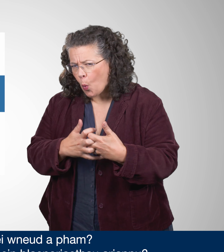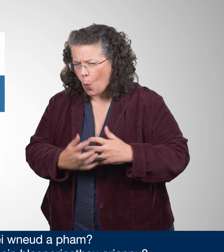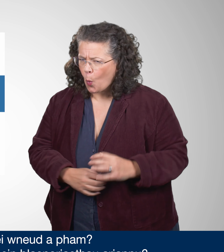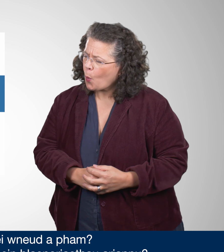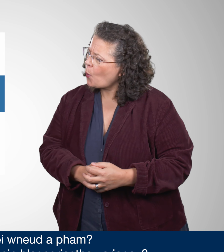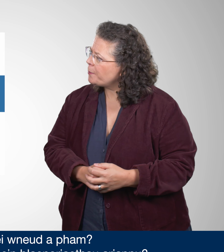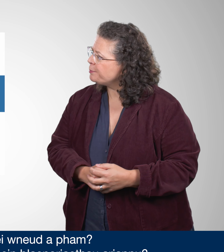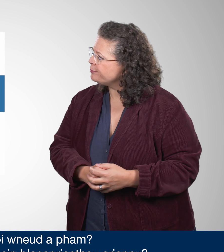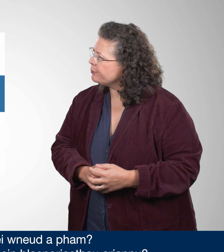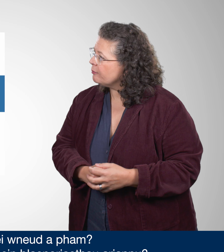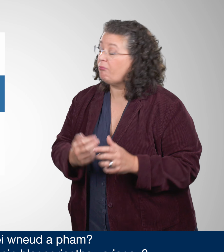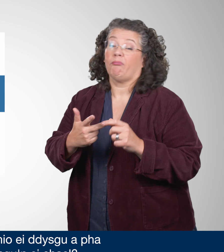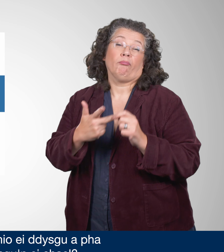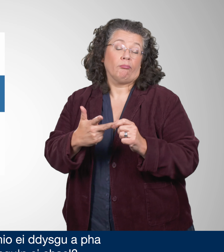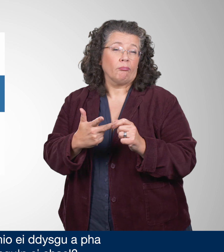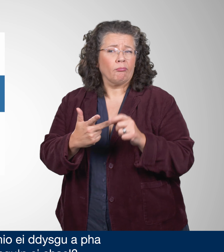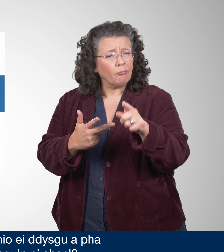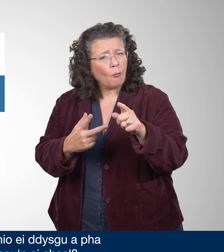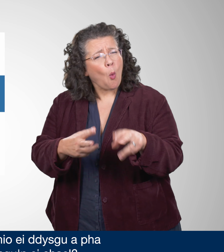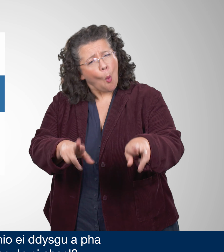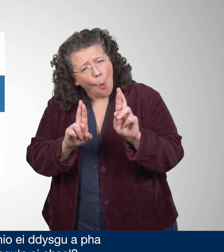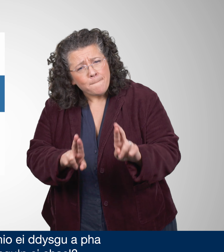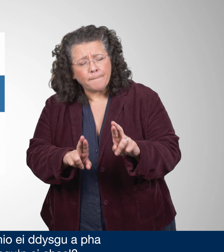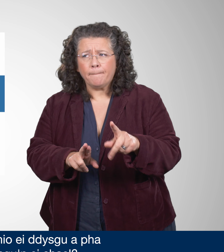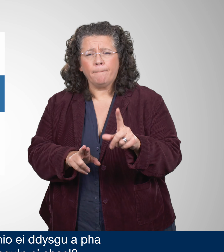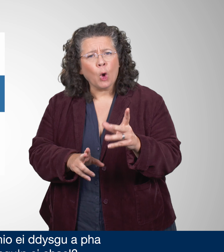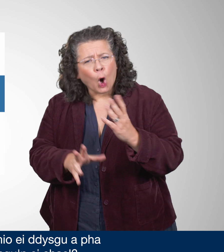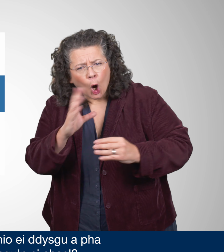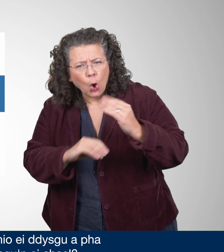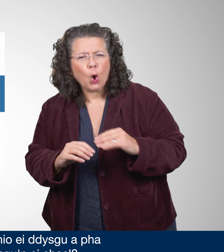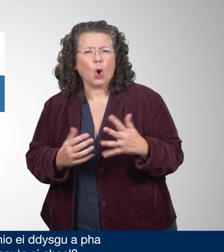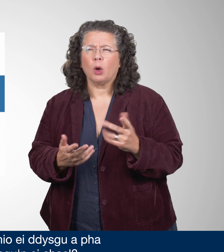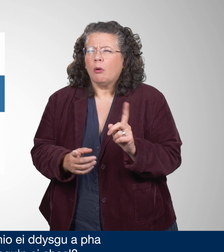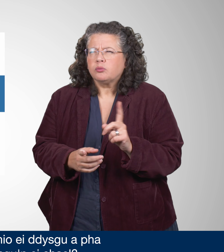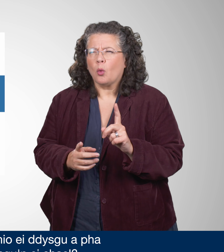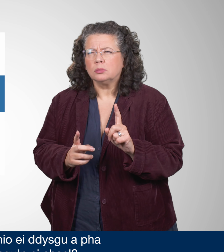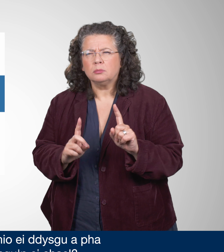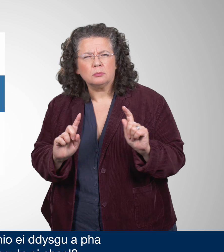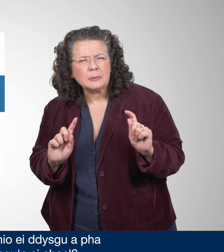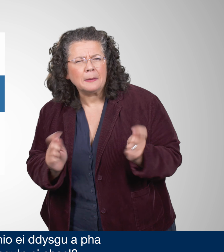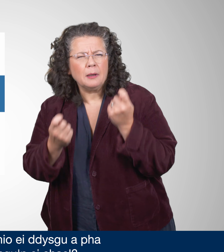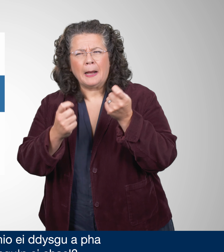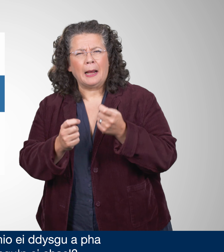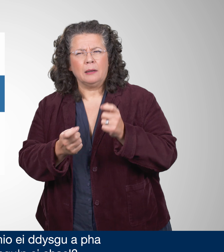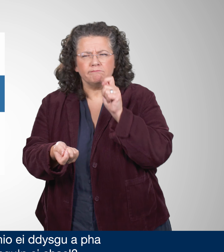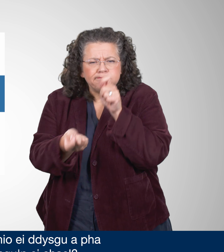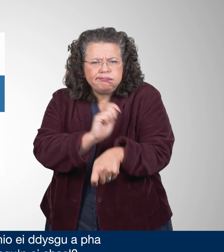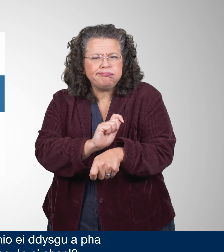Beth ydych chi'n gobeithio ei ddysgu a pha effaith fydd eich dysgu'n ei